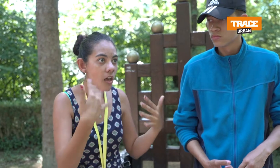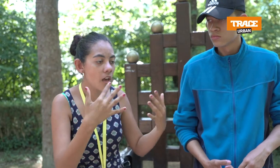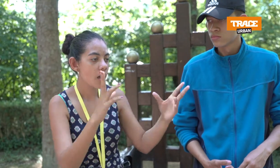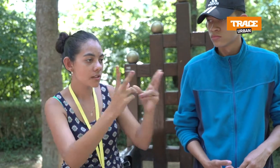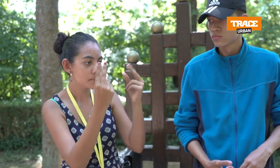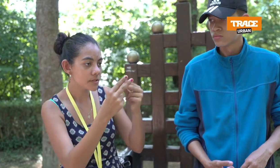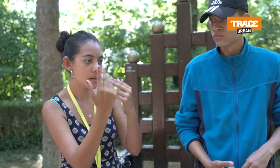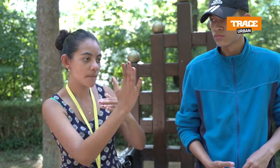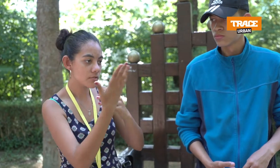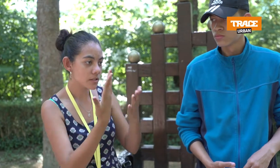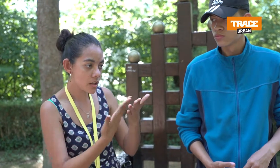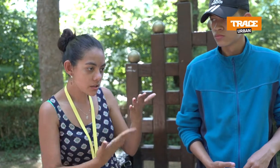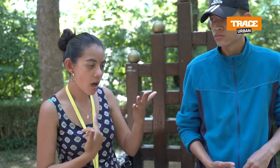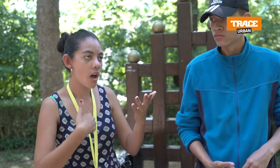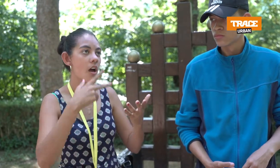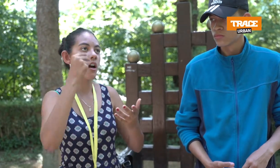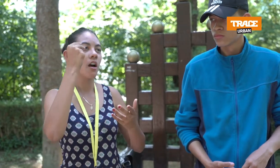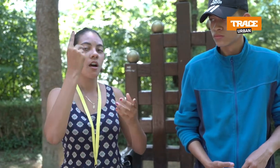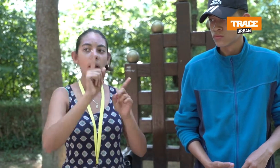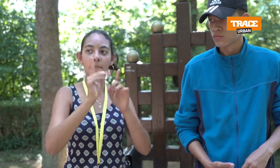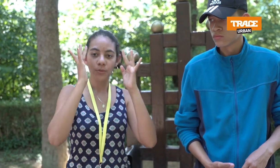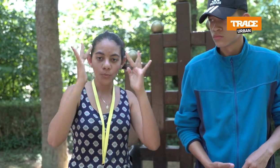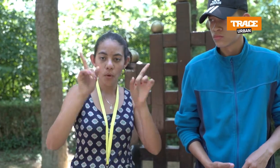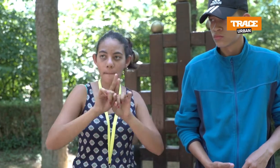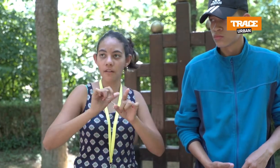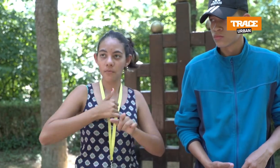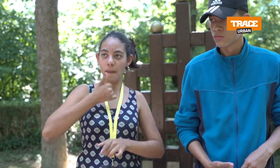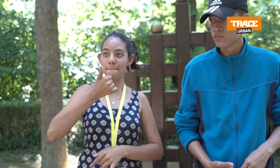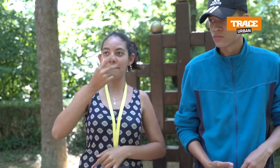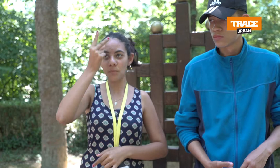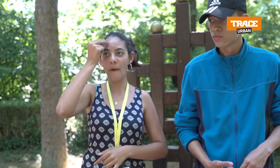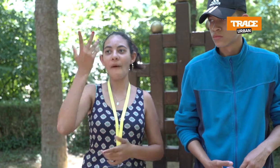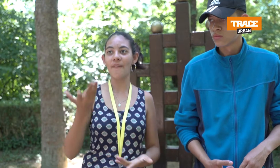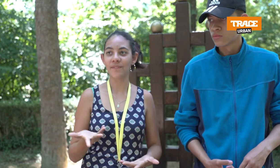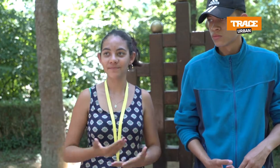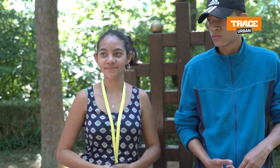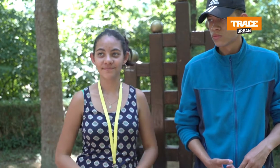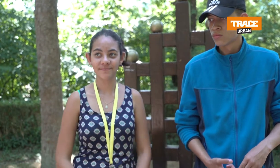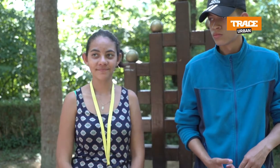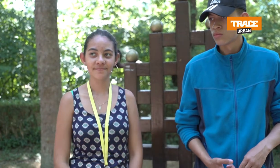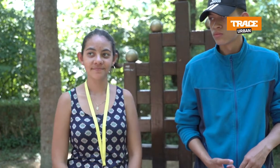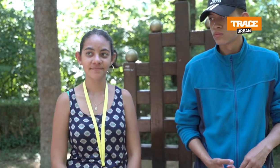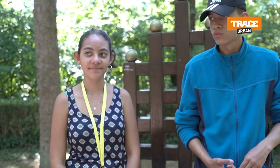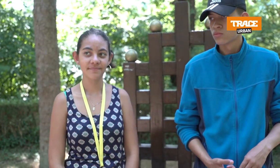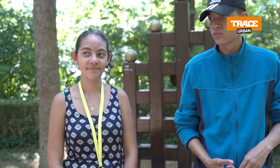restreint. Et là, vraiment, on m'a expliqué vraiment des choses que je ne connaissais pas du tout. Et ça, c'est important.